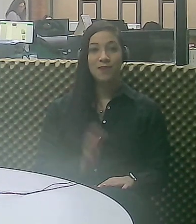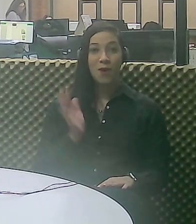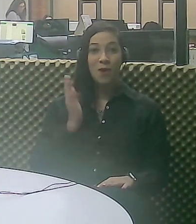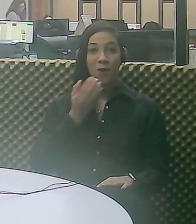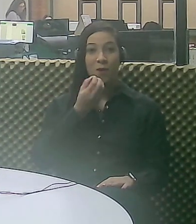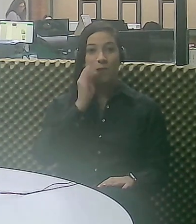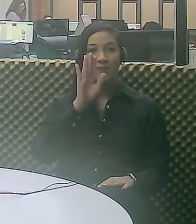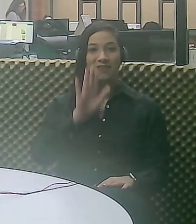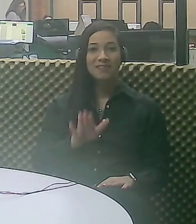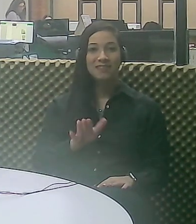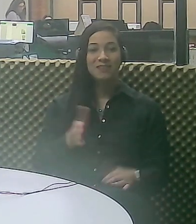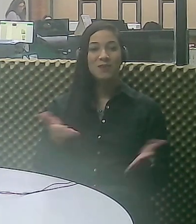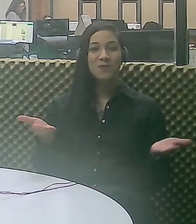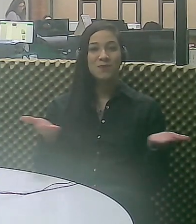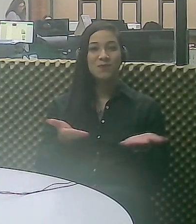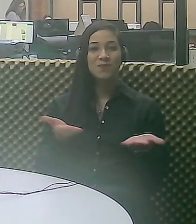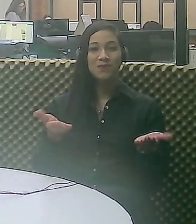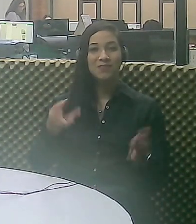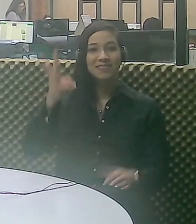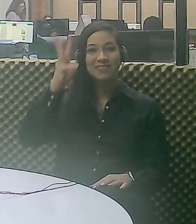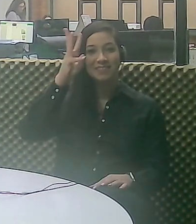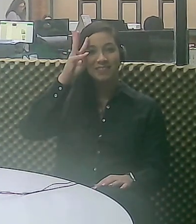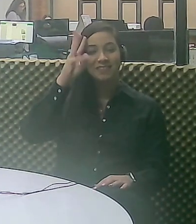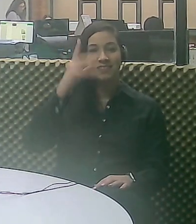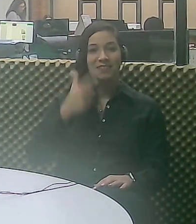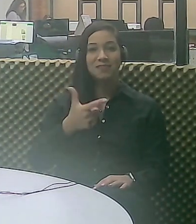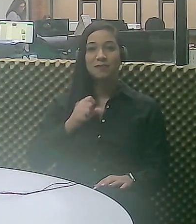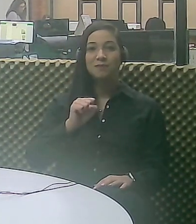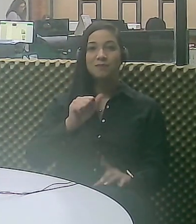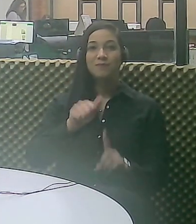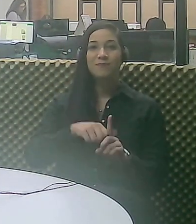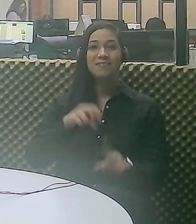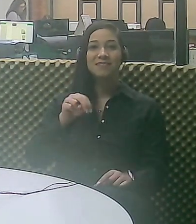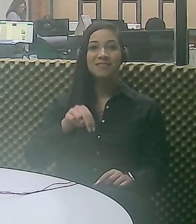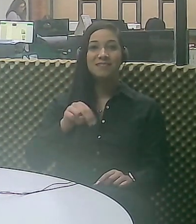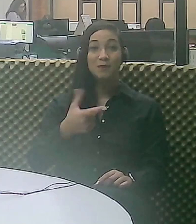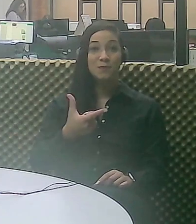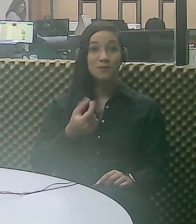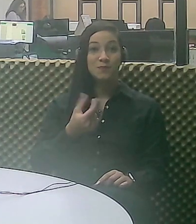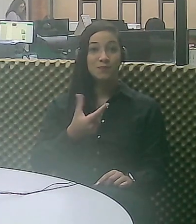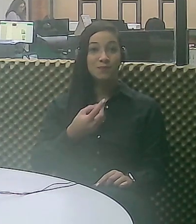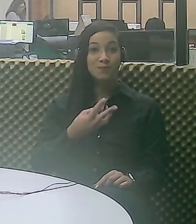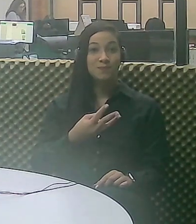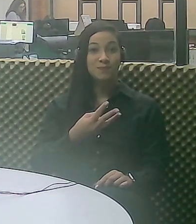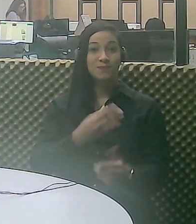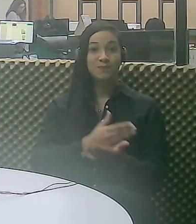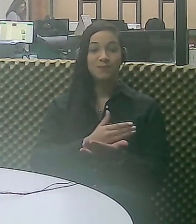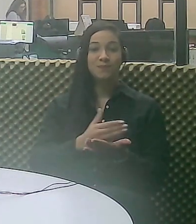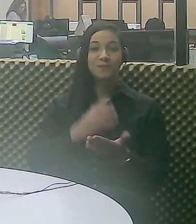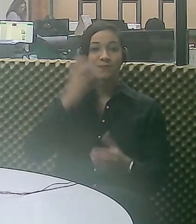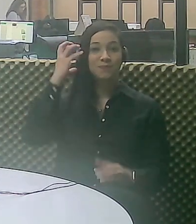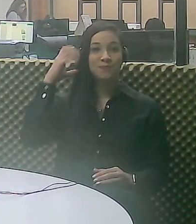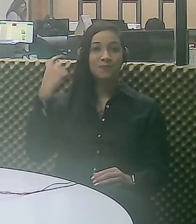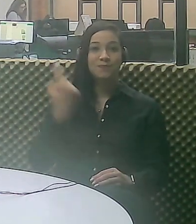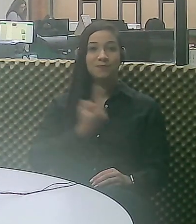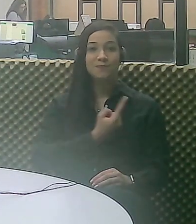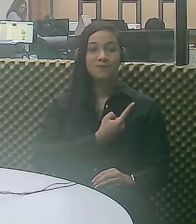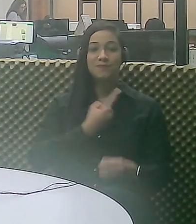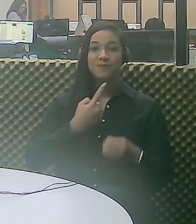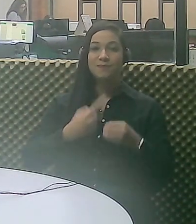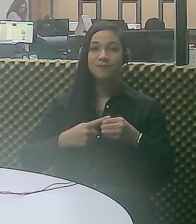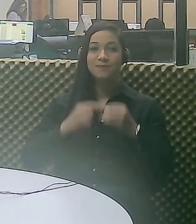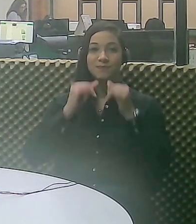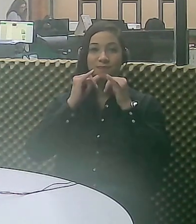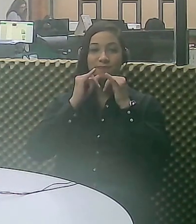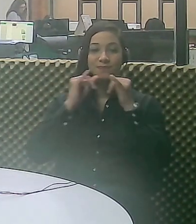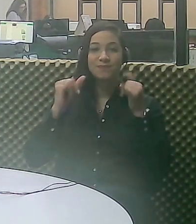Olá, boa tarde. Hoje é terça-feira, dia 28 de novembro de 2023. Está no ar a Rádio Nossa Cidade,